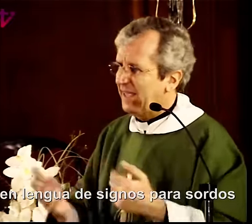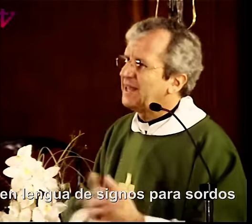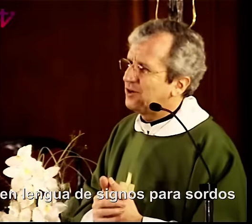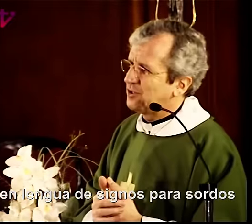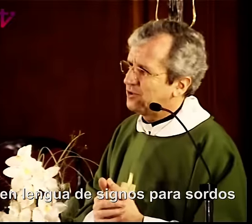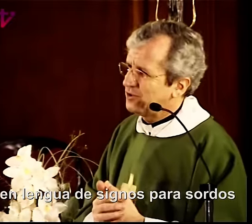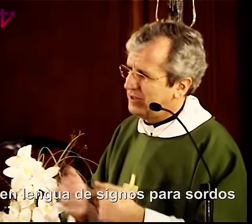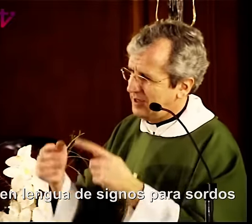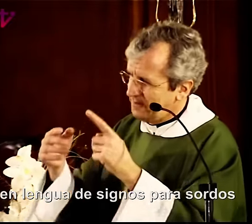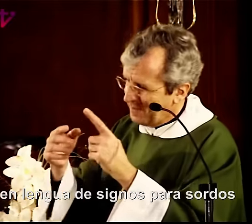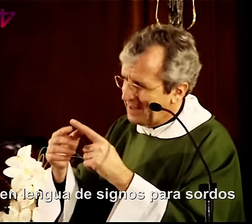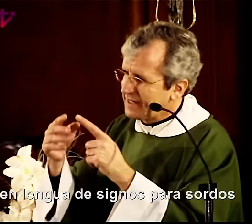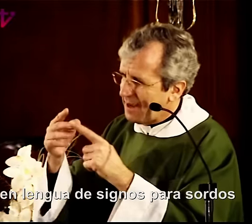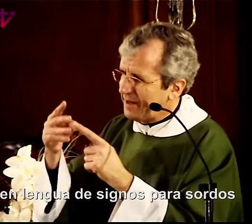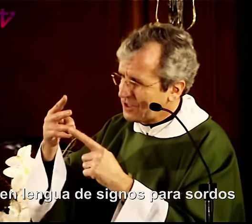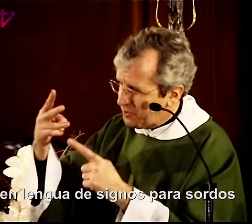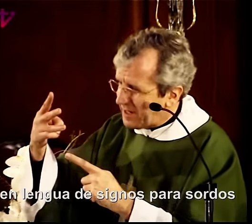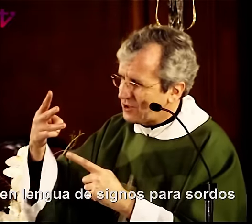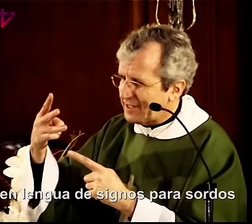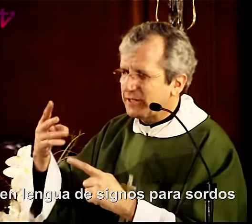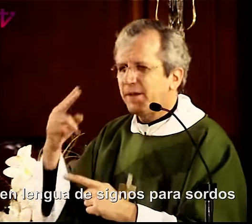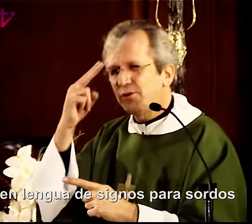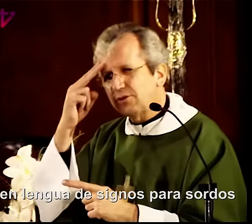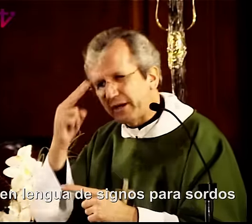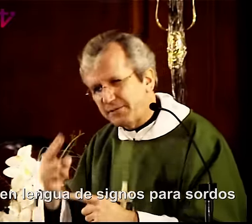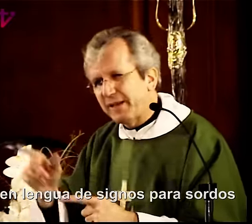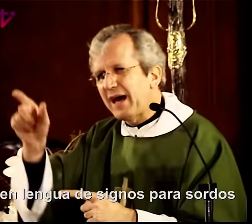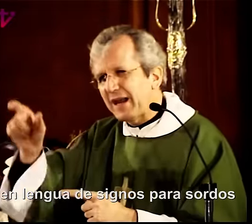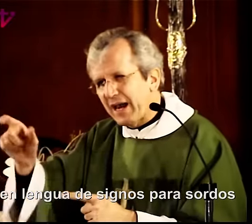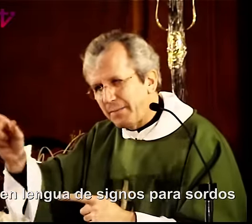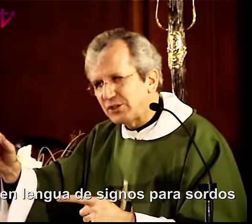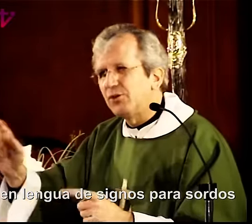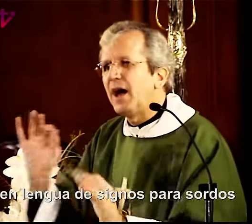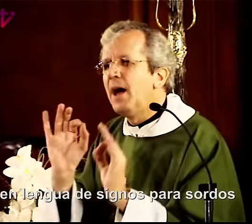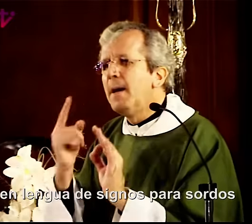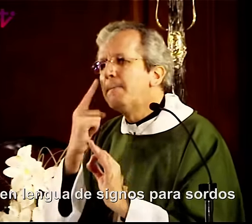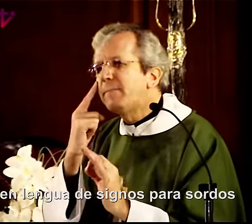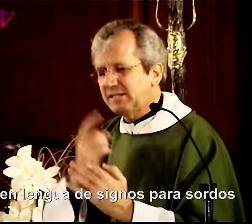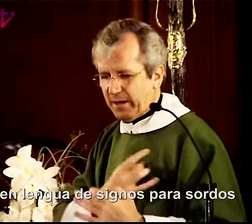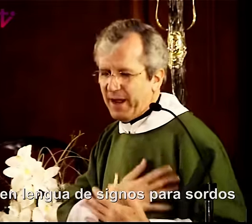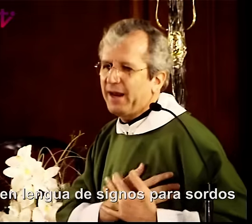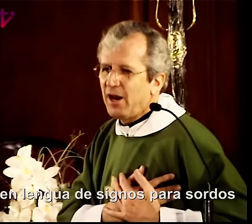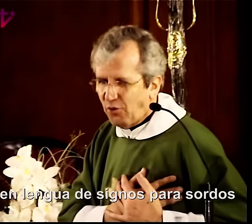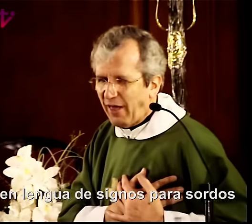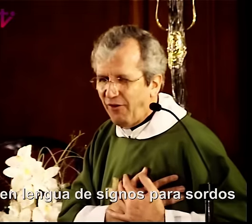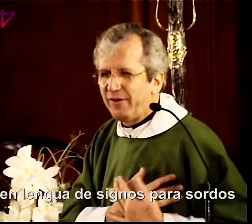entre nosotros, ¿eh? Saber descubrir esos tres aspectos, respetar a la persona, preservar el corazón, ¿eh?,